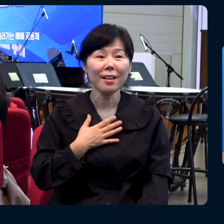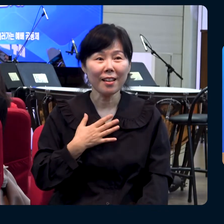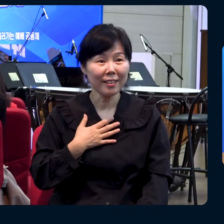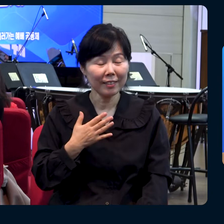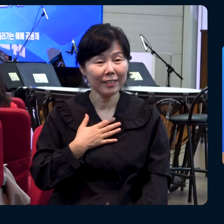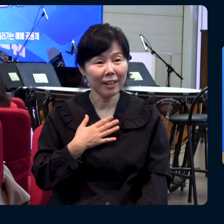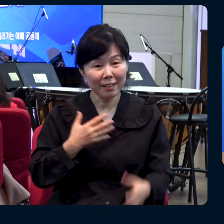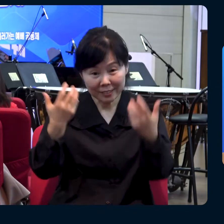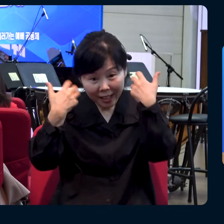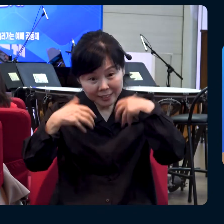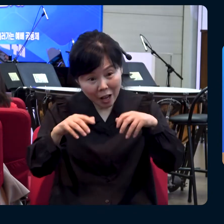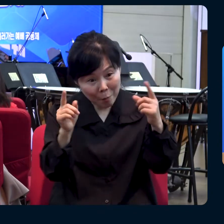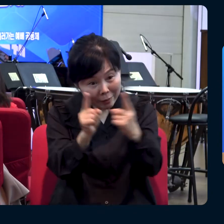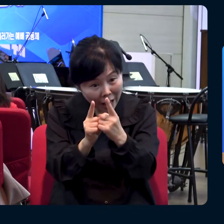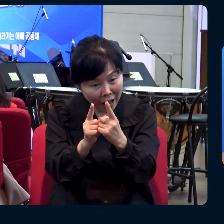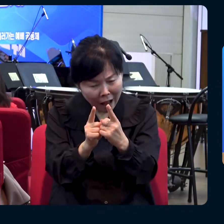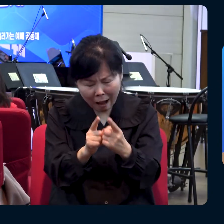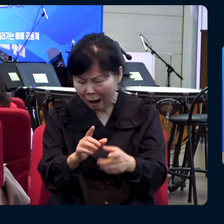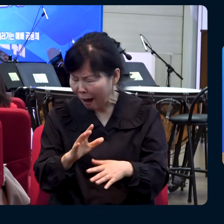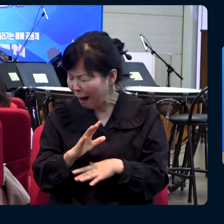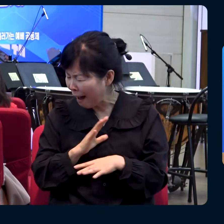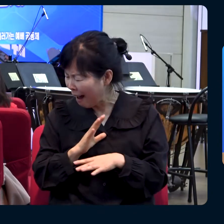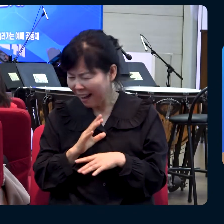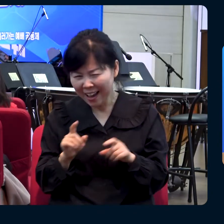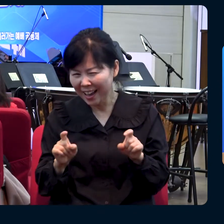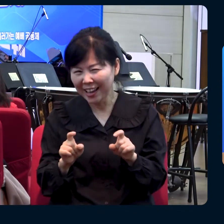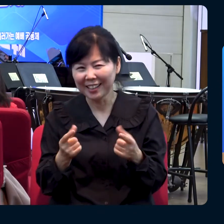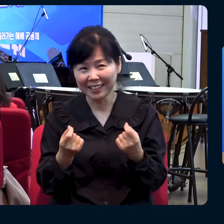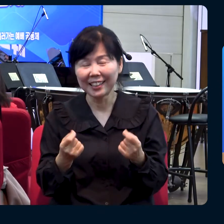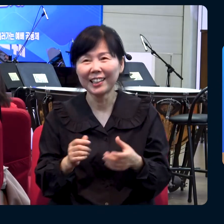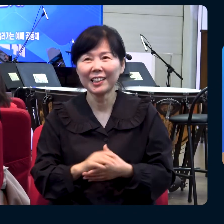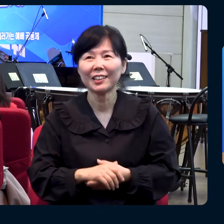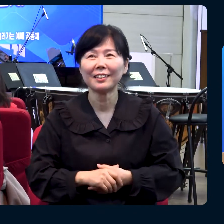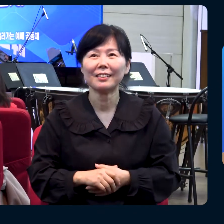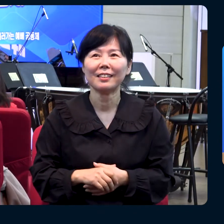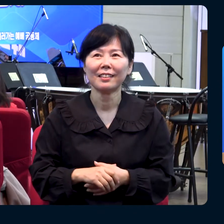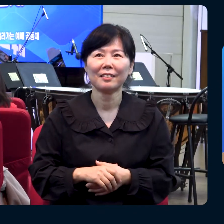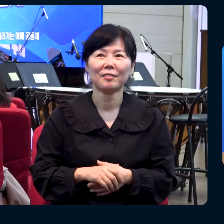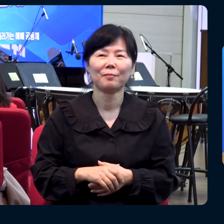저는 사자를 만나면 못 살 것 같아요. 그러니까 저의 고민이 이겁니다.